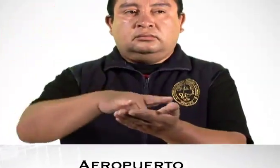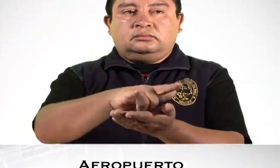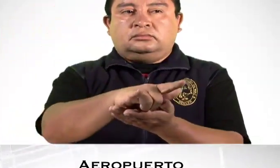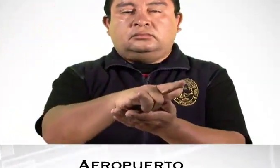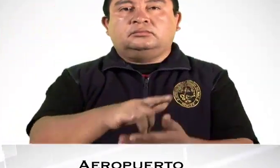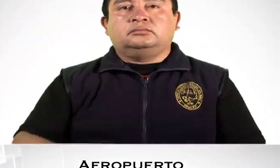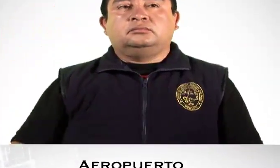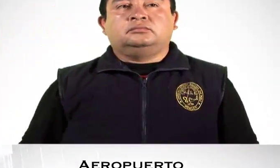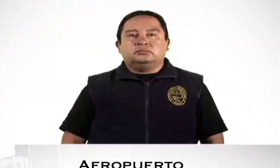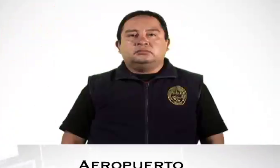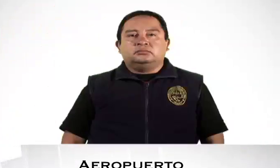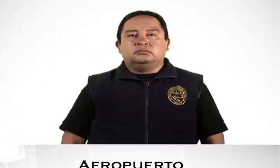Aeropuerto.